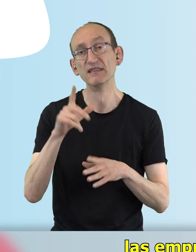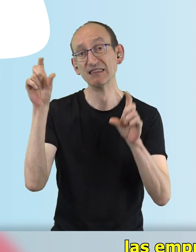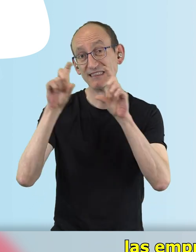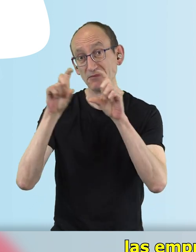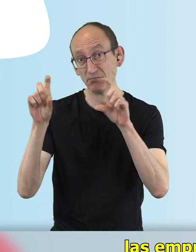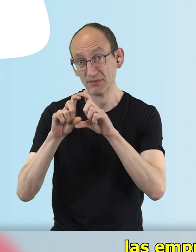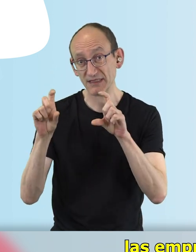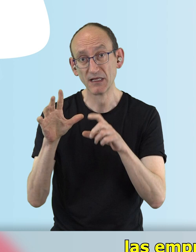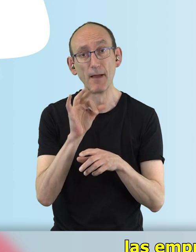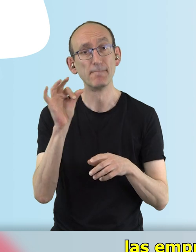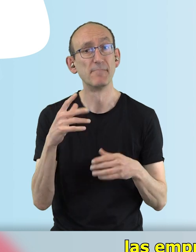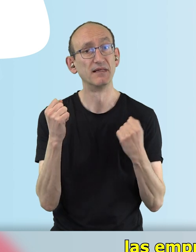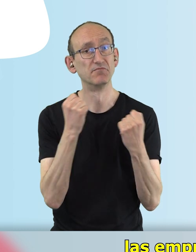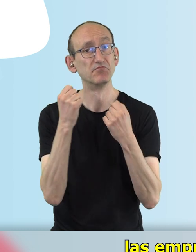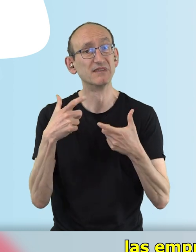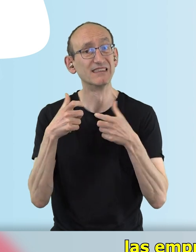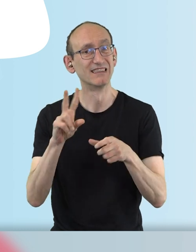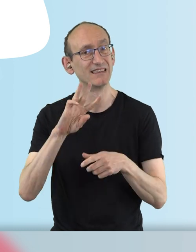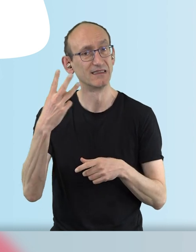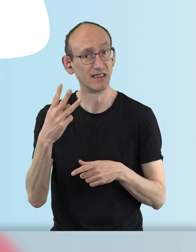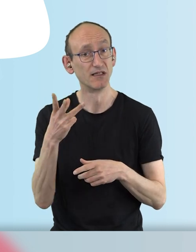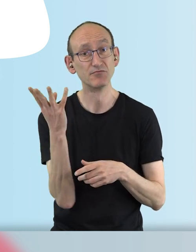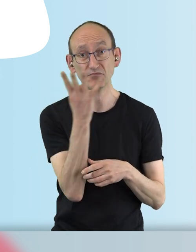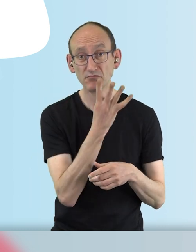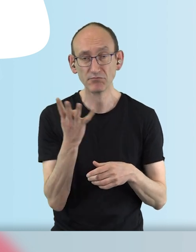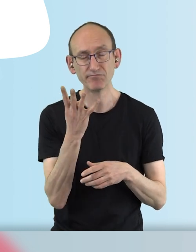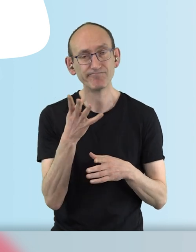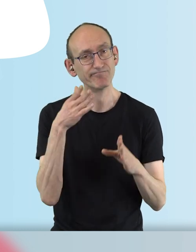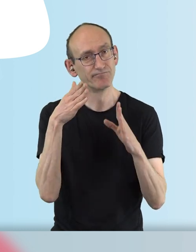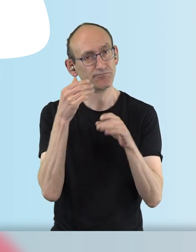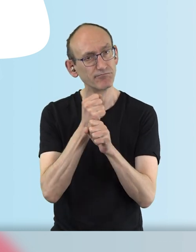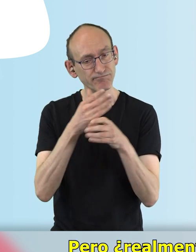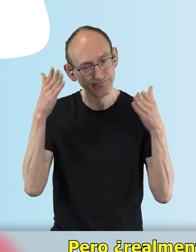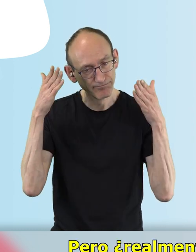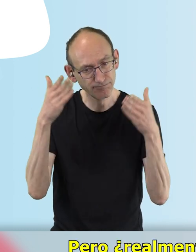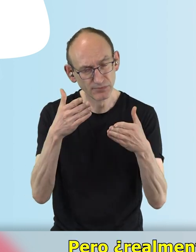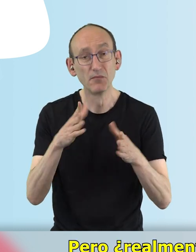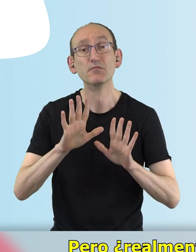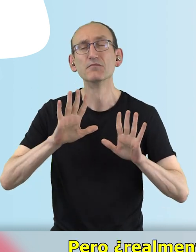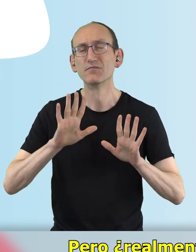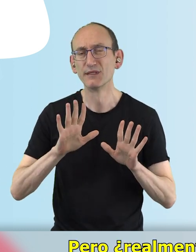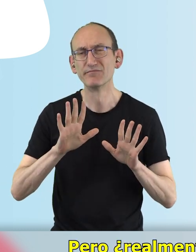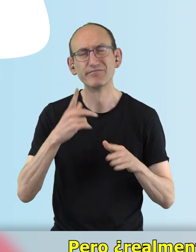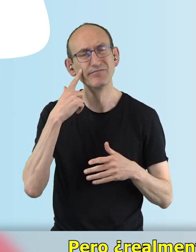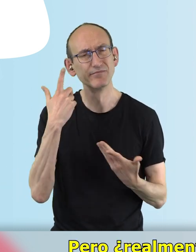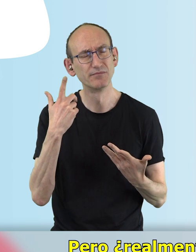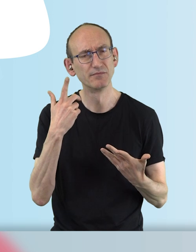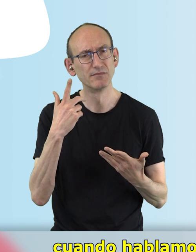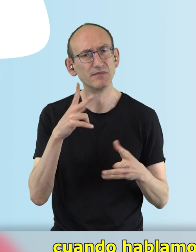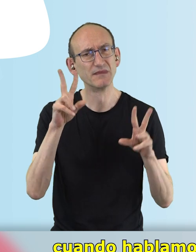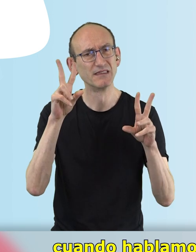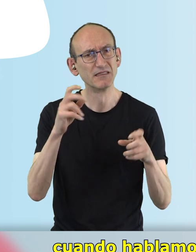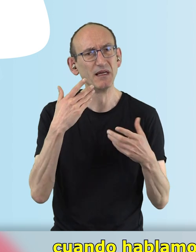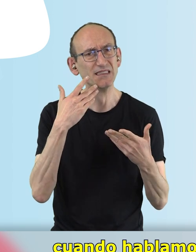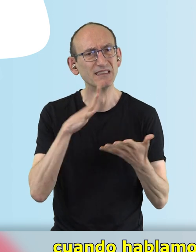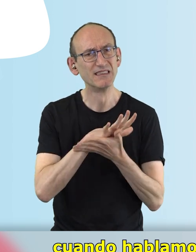las empresas y las entidades del tercer sector están trabajando en ello. Pero, ¿realmente sabemos a qué nos